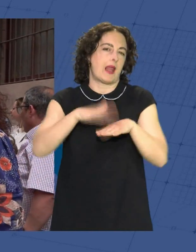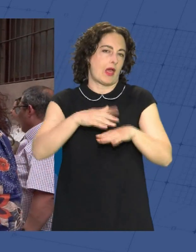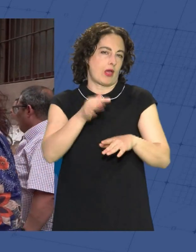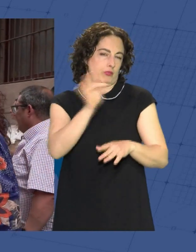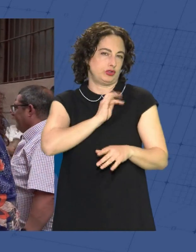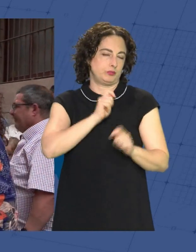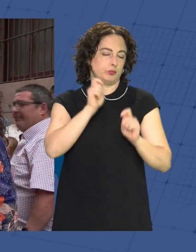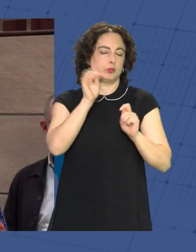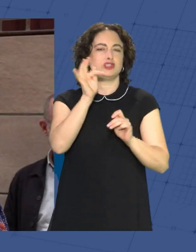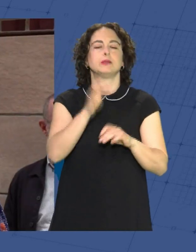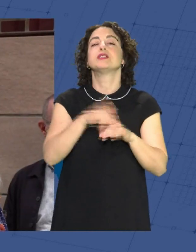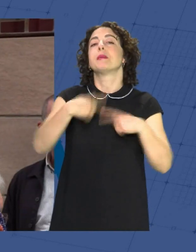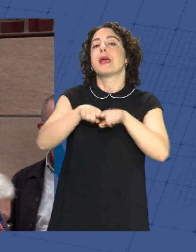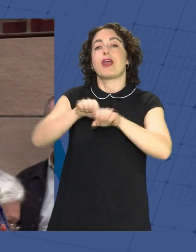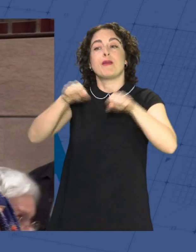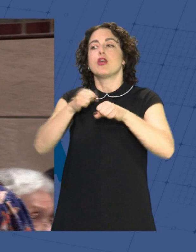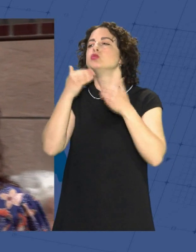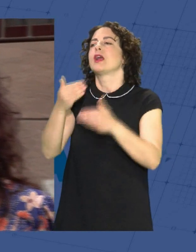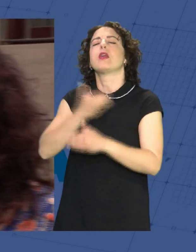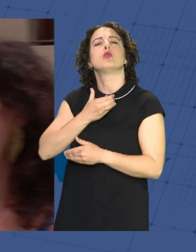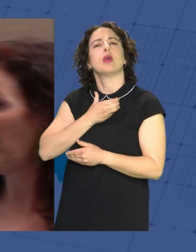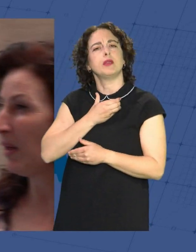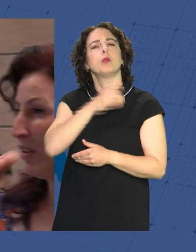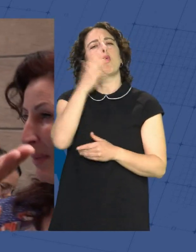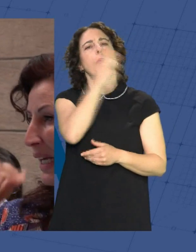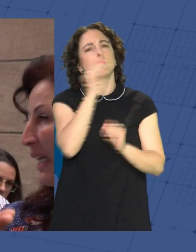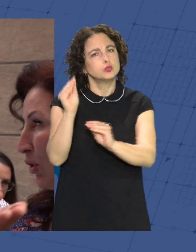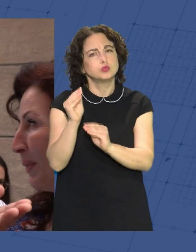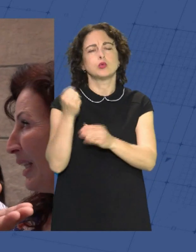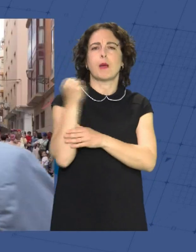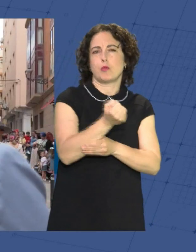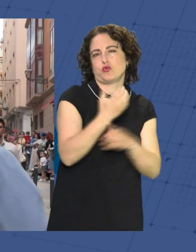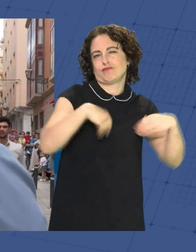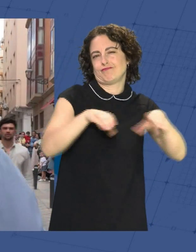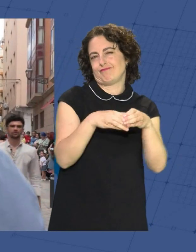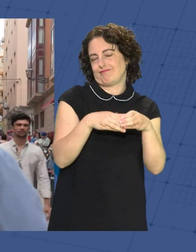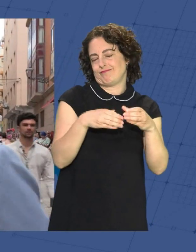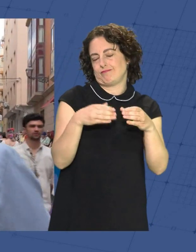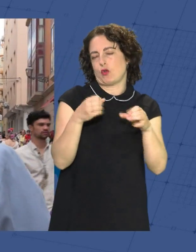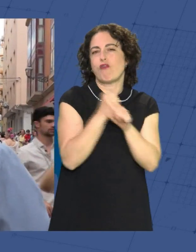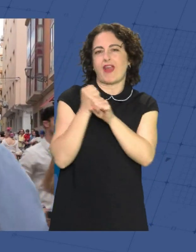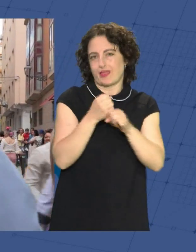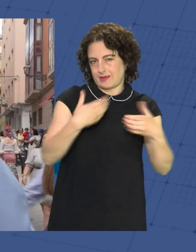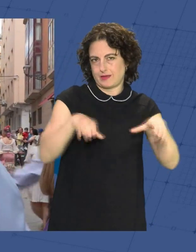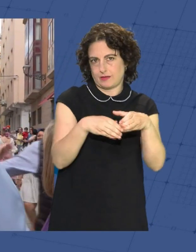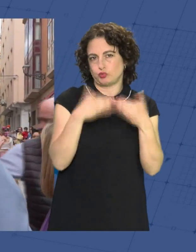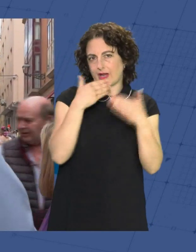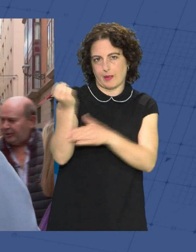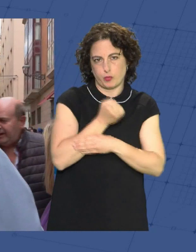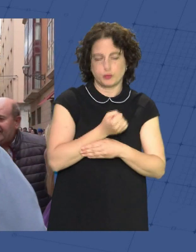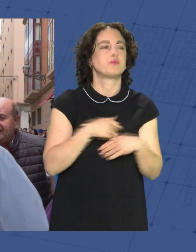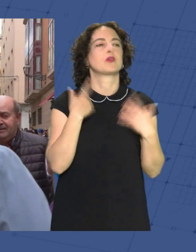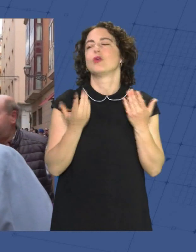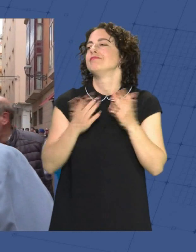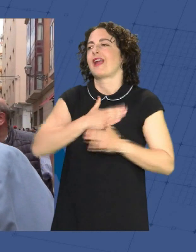Hidalgo ha dado las gracias al Ayuntamiento de Almería por su compromiso y el apoyo al movimiento COFRADE. Encantado de que haya llegado este día tan